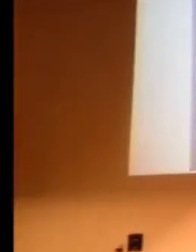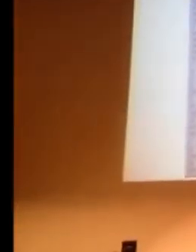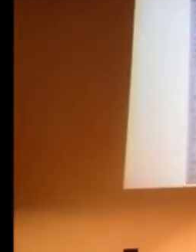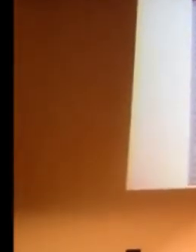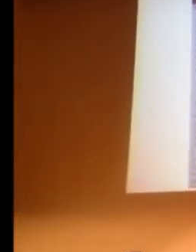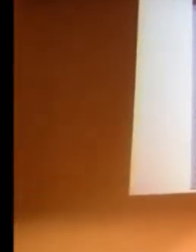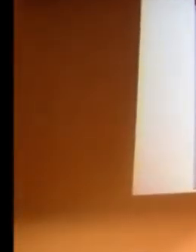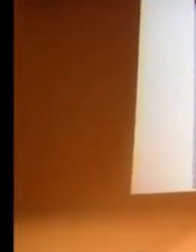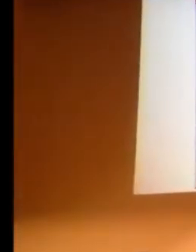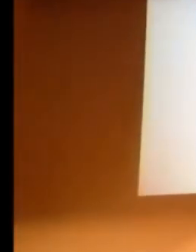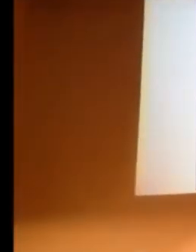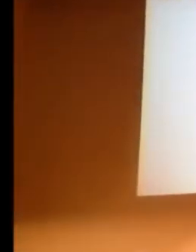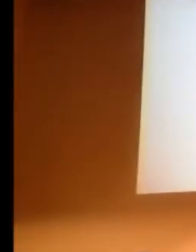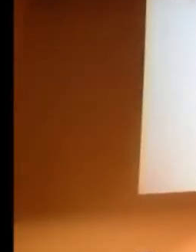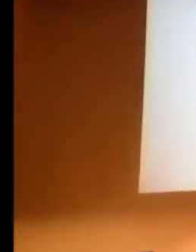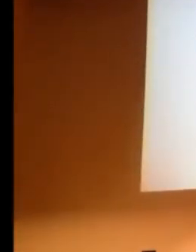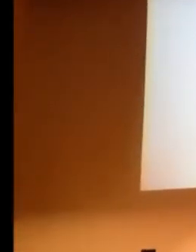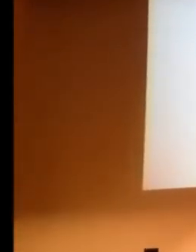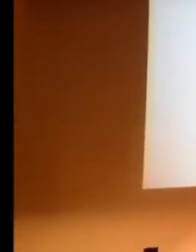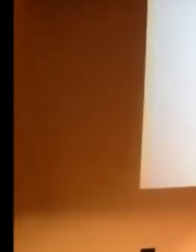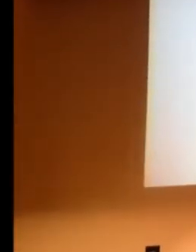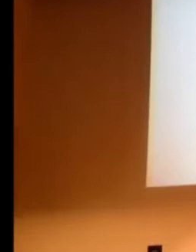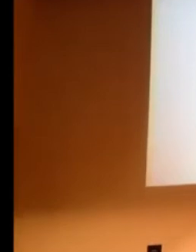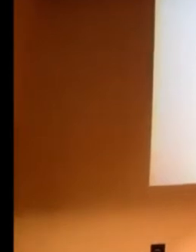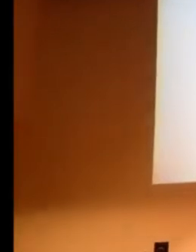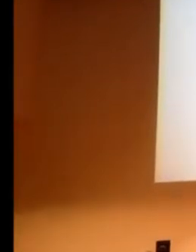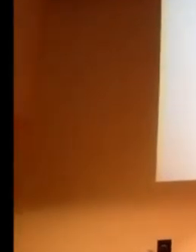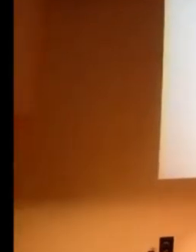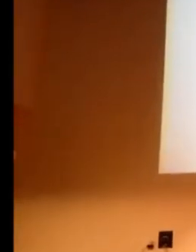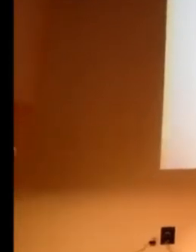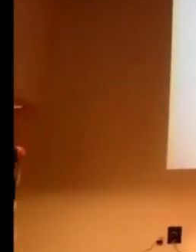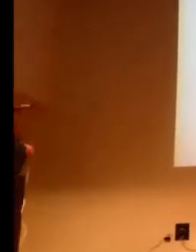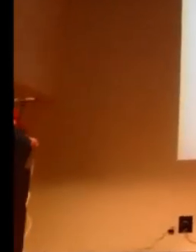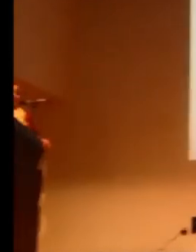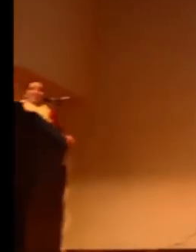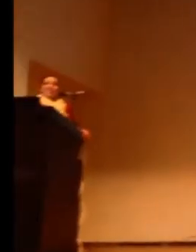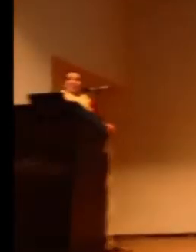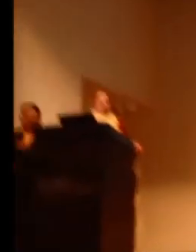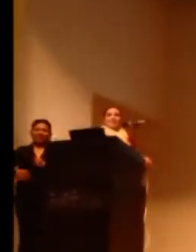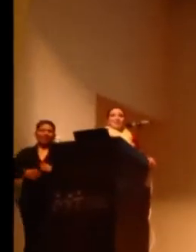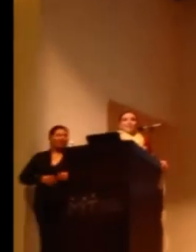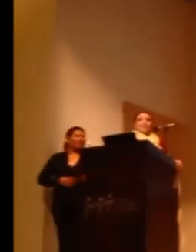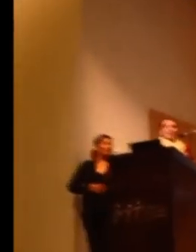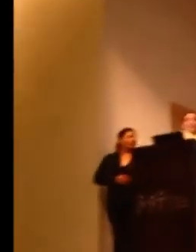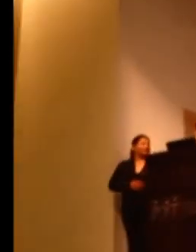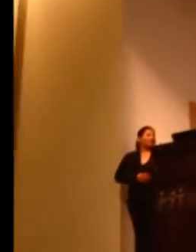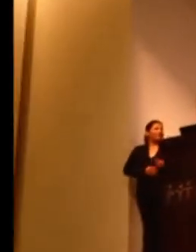Lo vas a subir, perdón, Así repetido como en 40 veces. Lo vas a subir al...